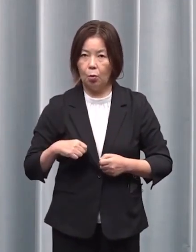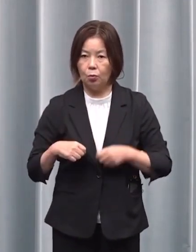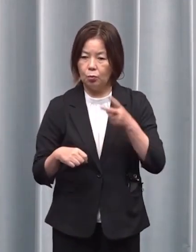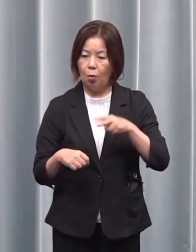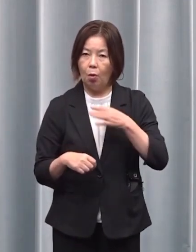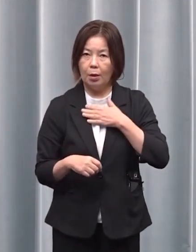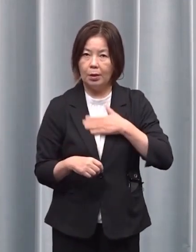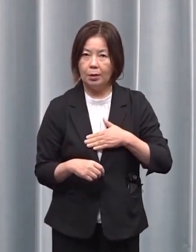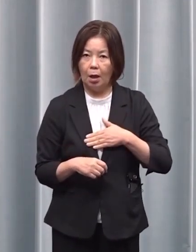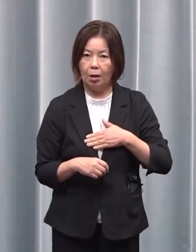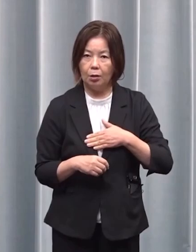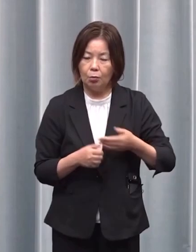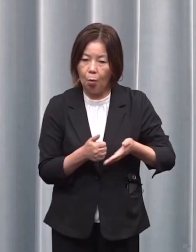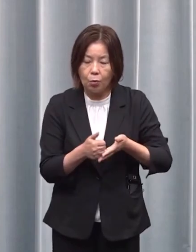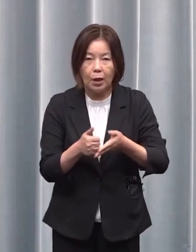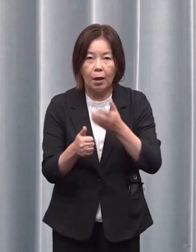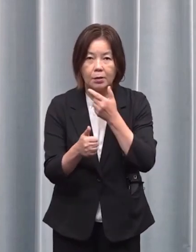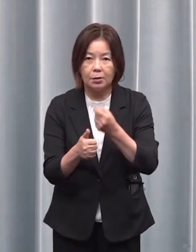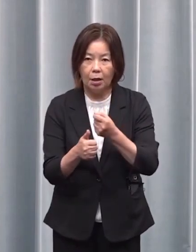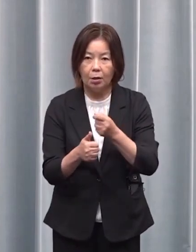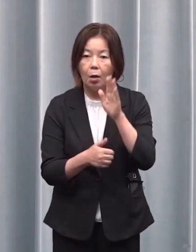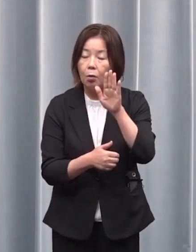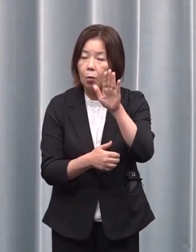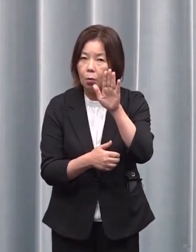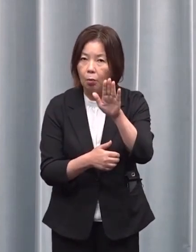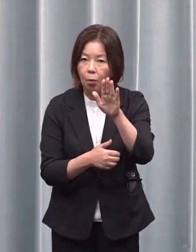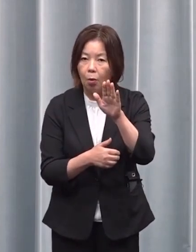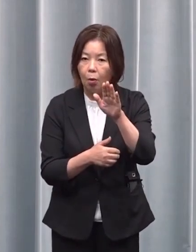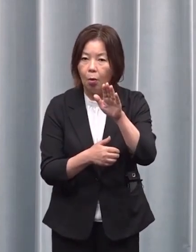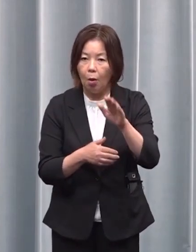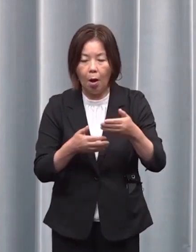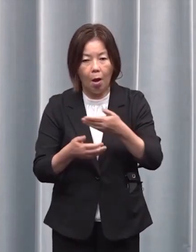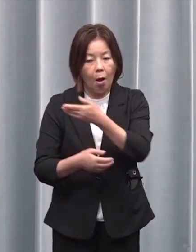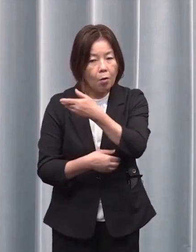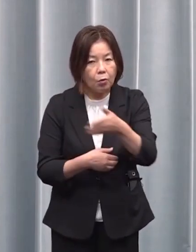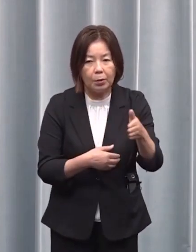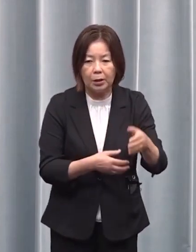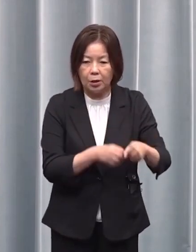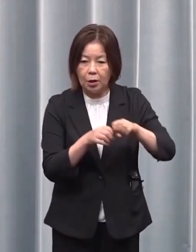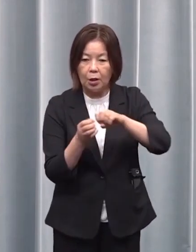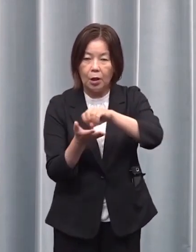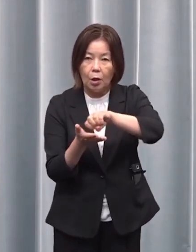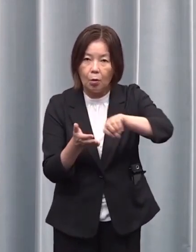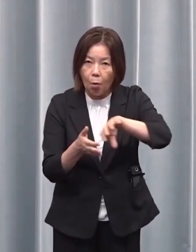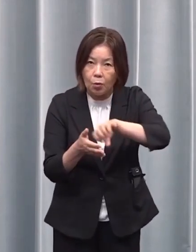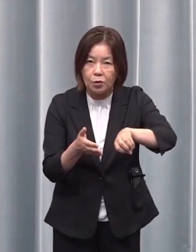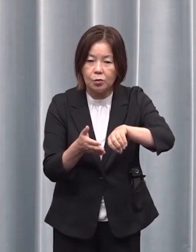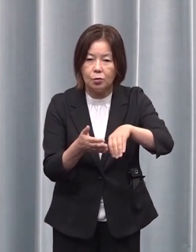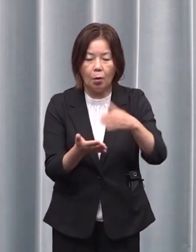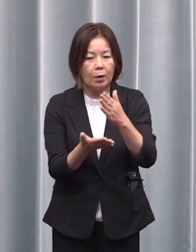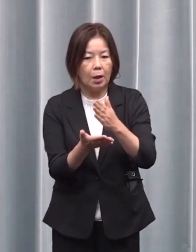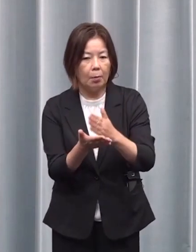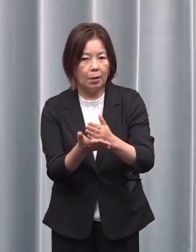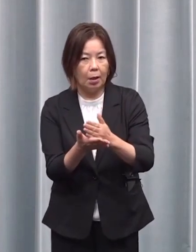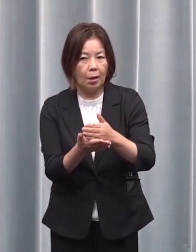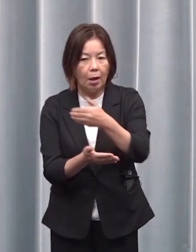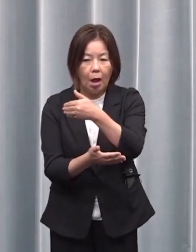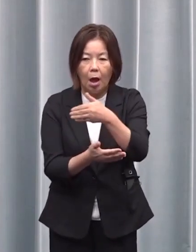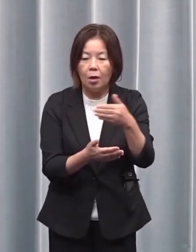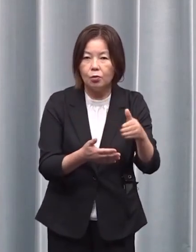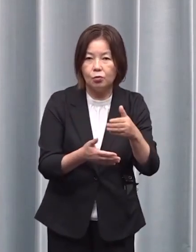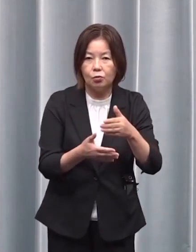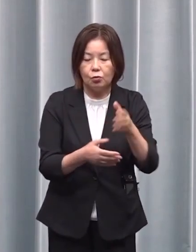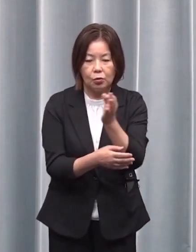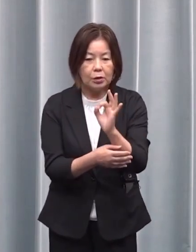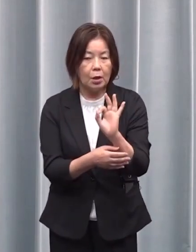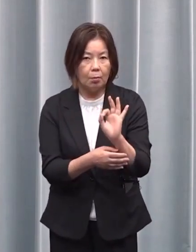したいということですが、おそらくこのままいくとですね、海洋放出をやめなければ 水産物の全面禁輸というのは止めな、